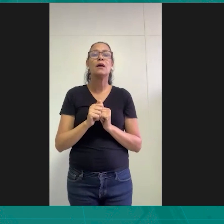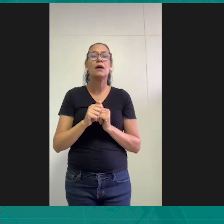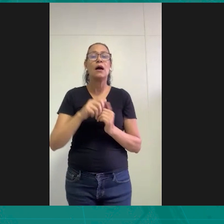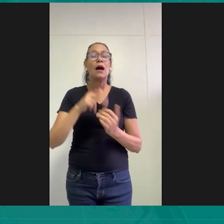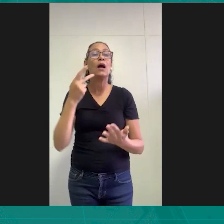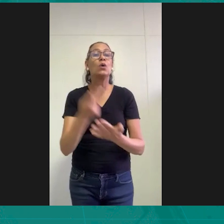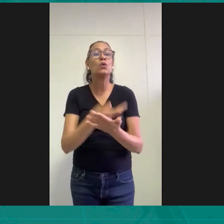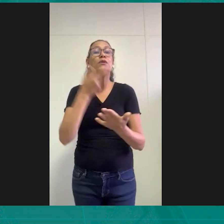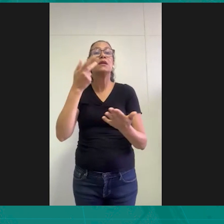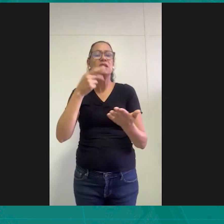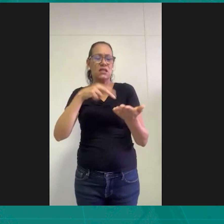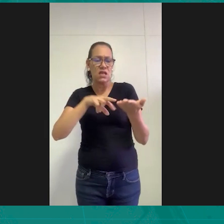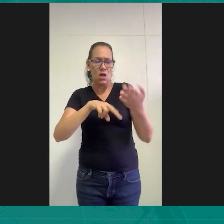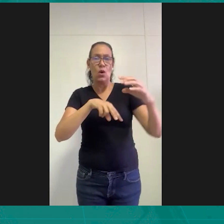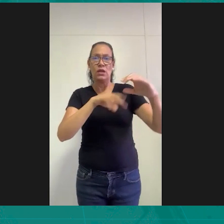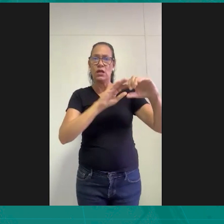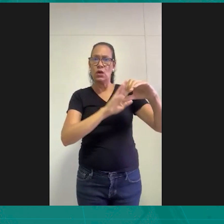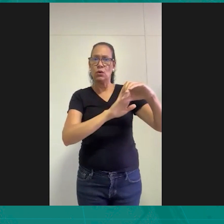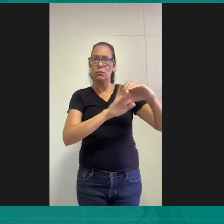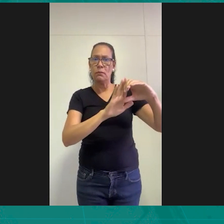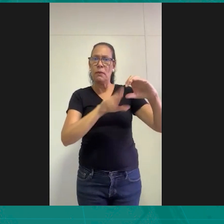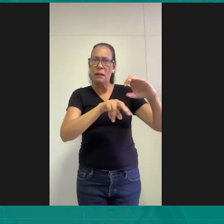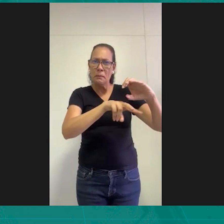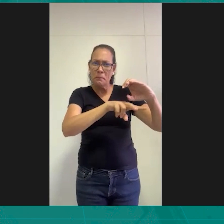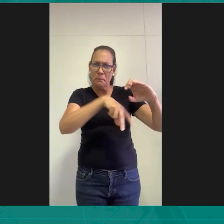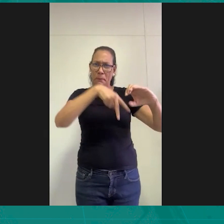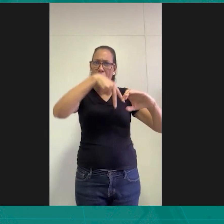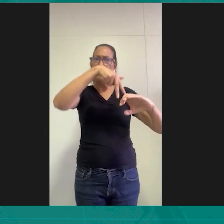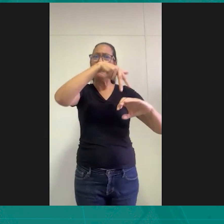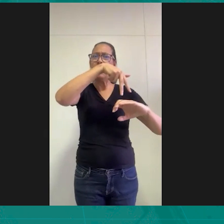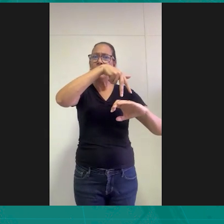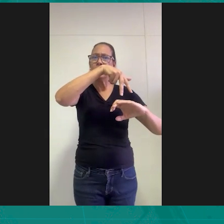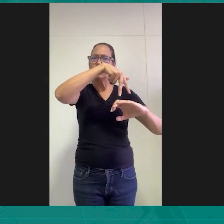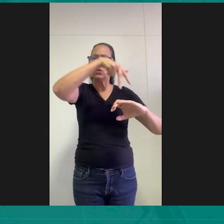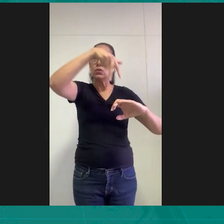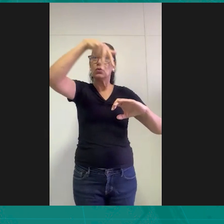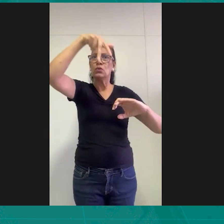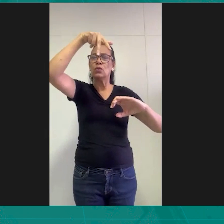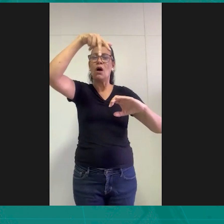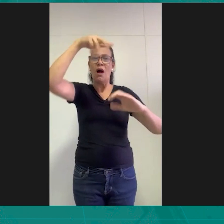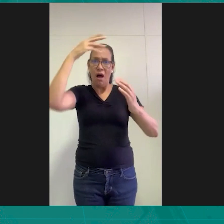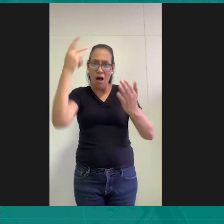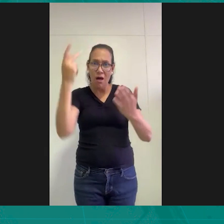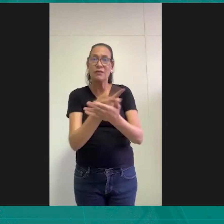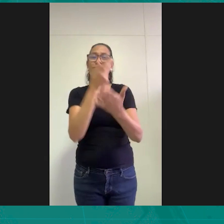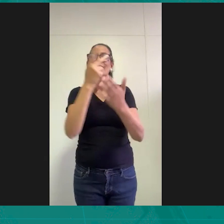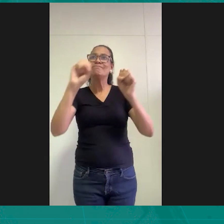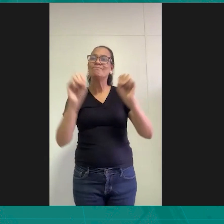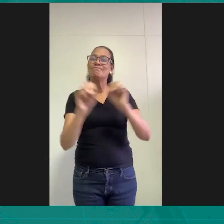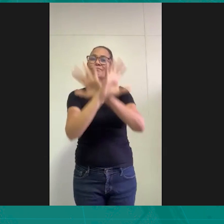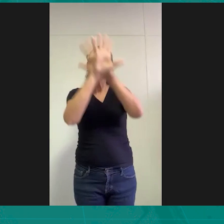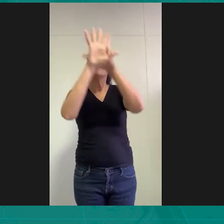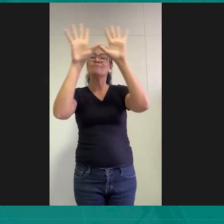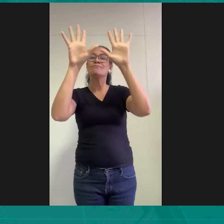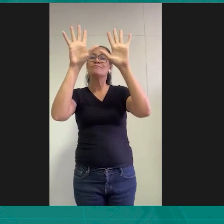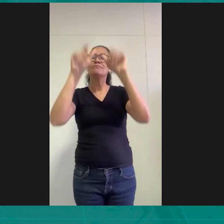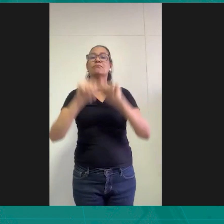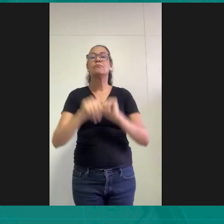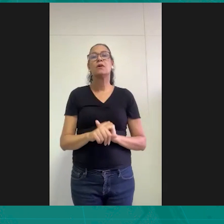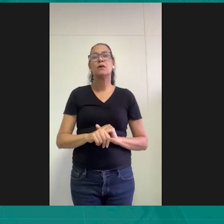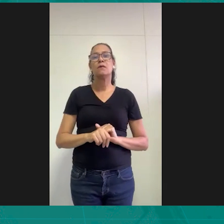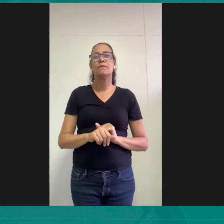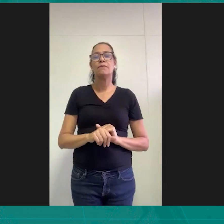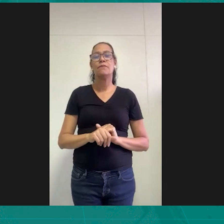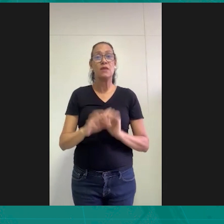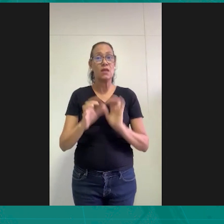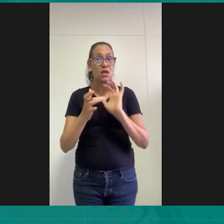mortos. E quando Jesus ressuscitou dentre os mortos, ele se tornou o quê? Se tornou o